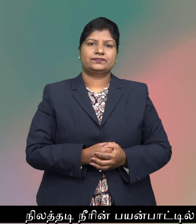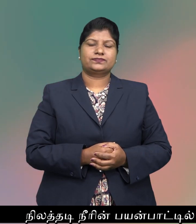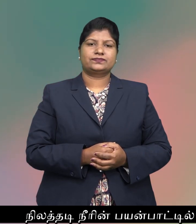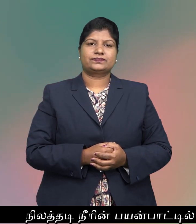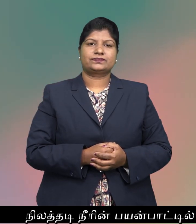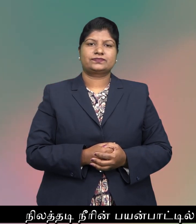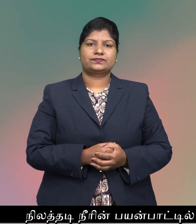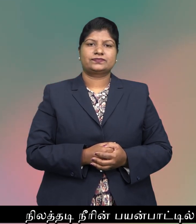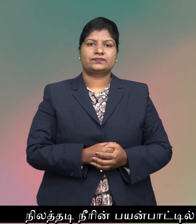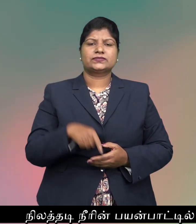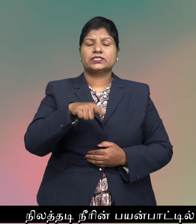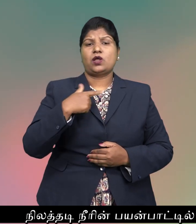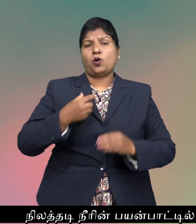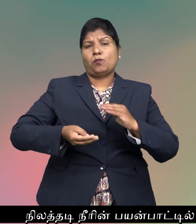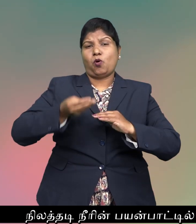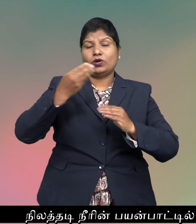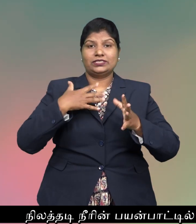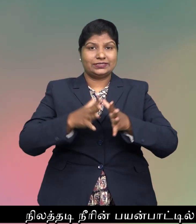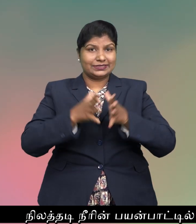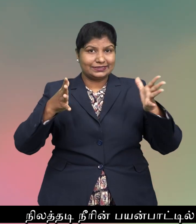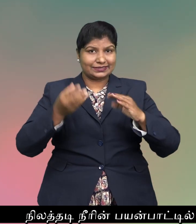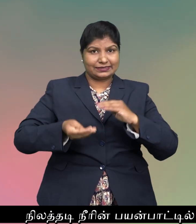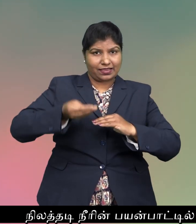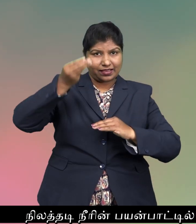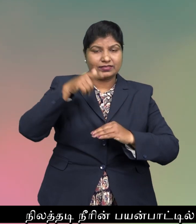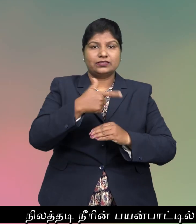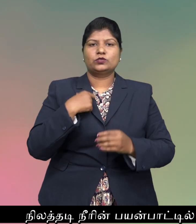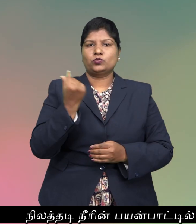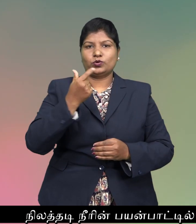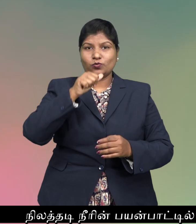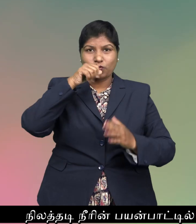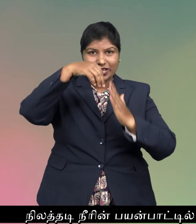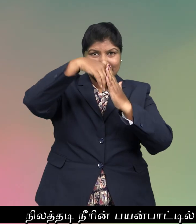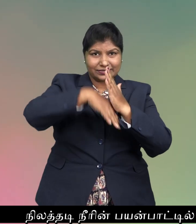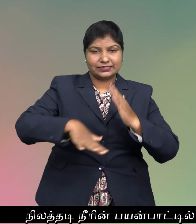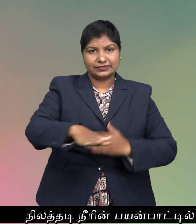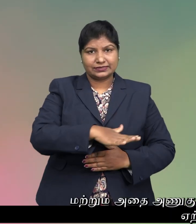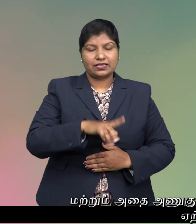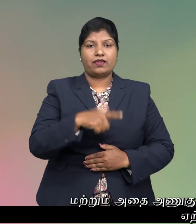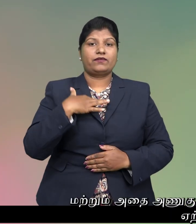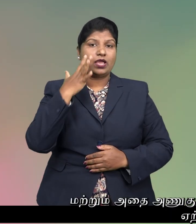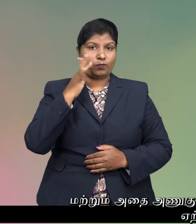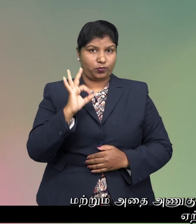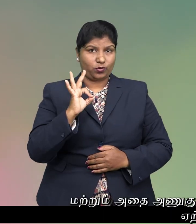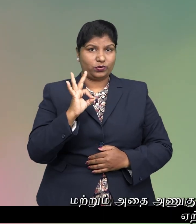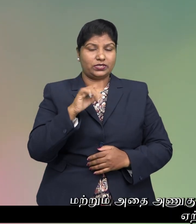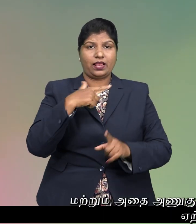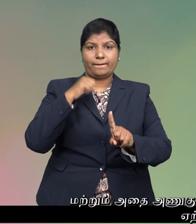நிலத்தடி நீரின் பயன்பாட்டில் இந்த மிகப்பெரிய அதிகரிப்பு நீர் இருப்பு மற்றும் அதை